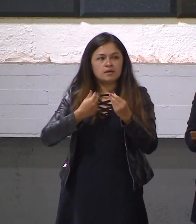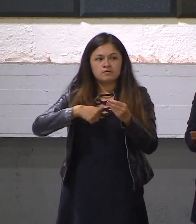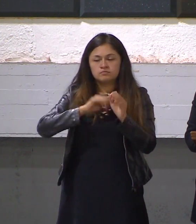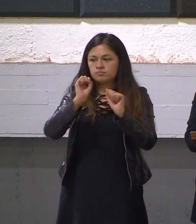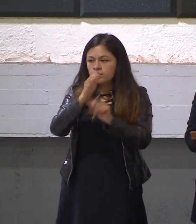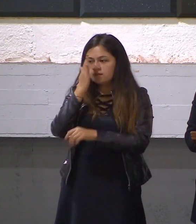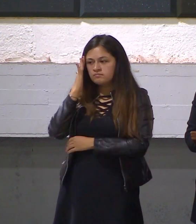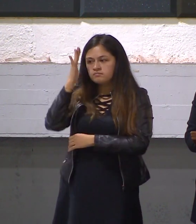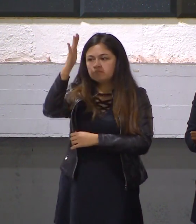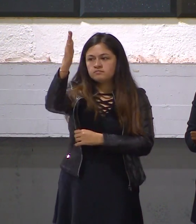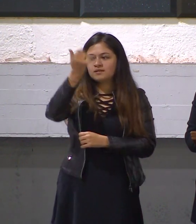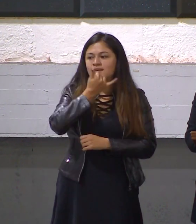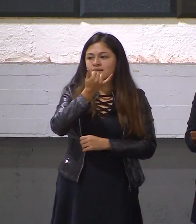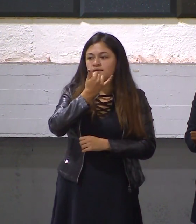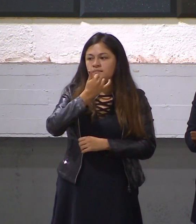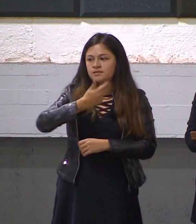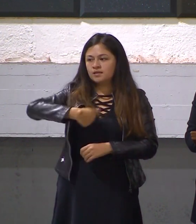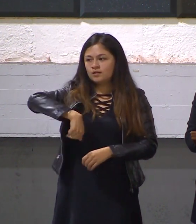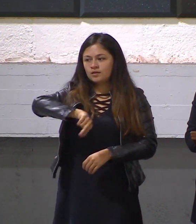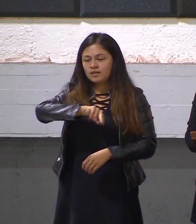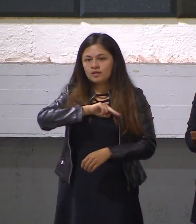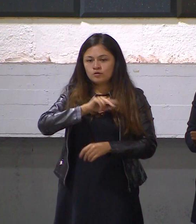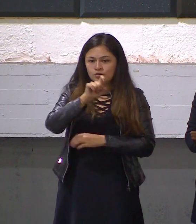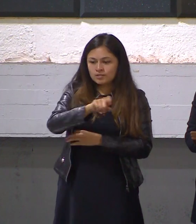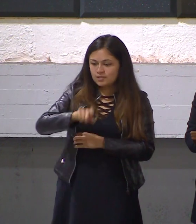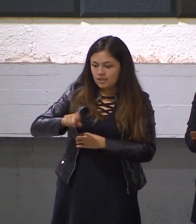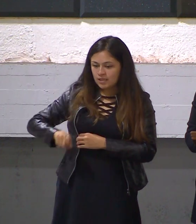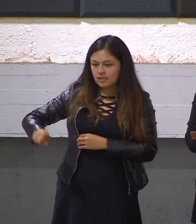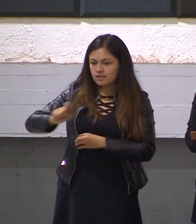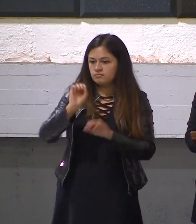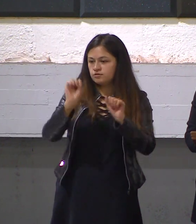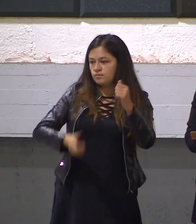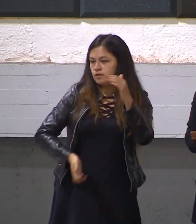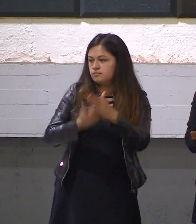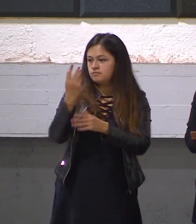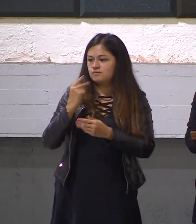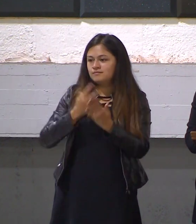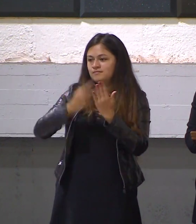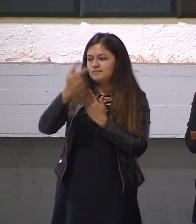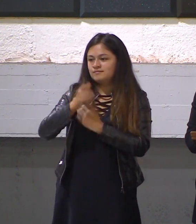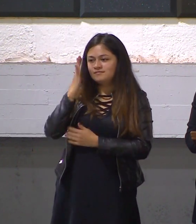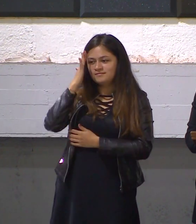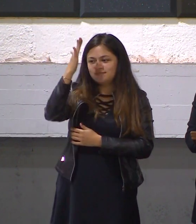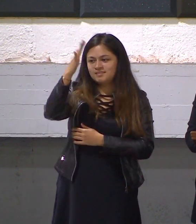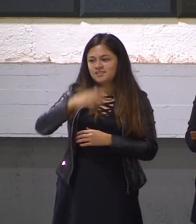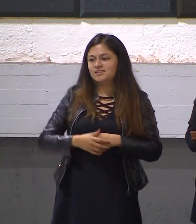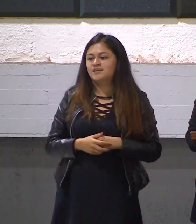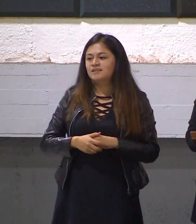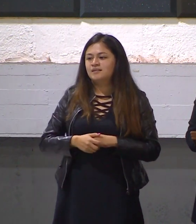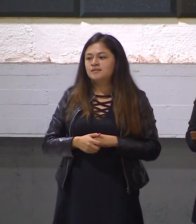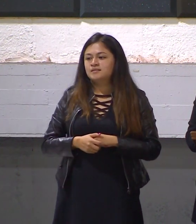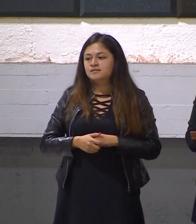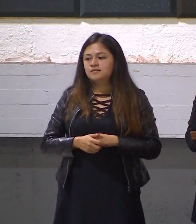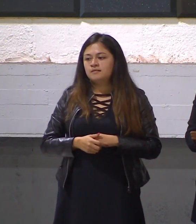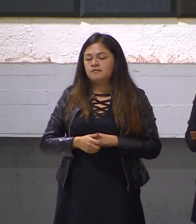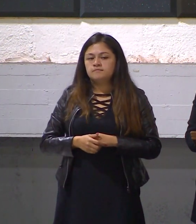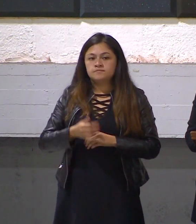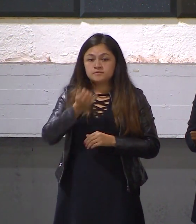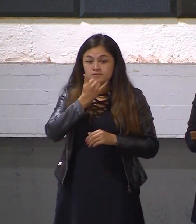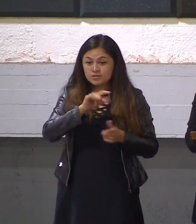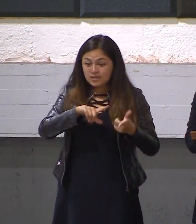proyectar lo que nosotros necesitamos sí y luego de que podamos reunir esa información